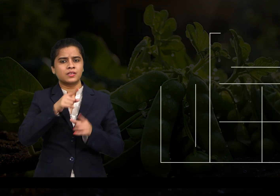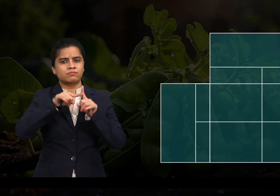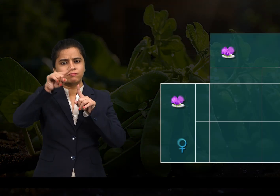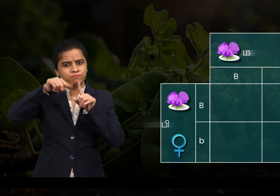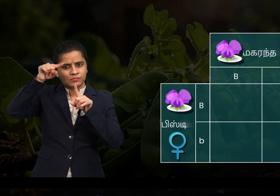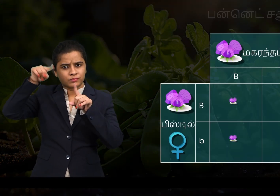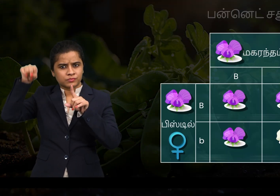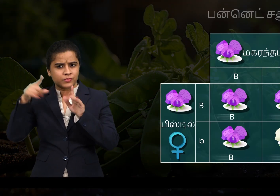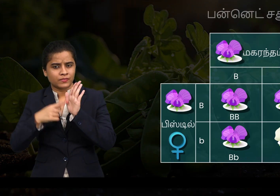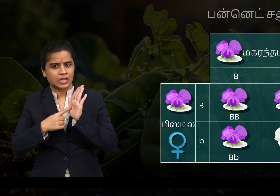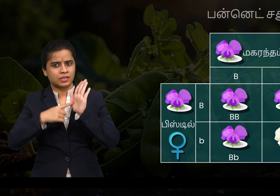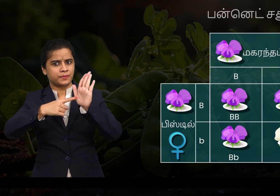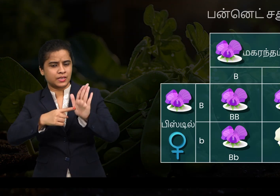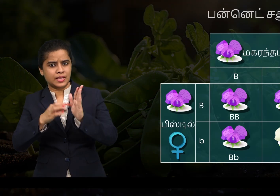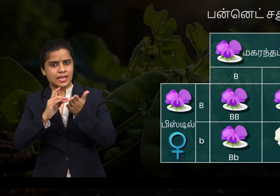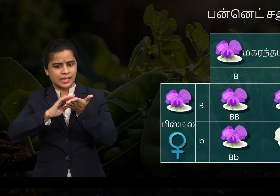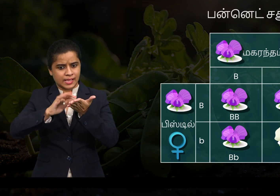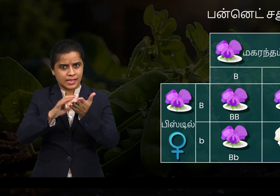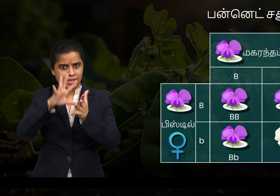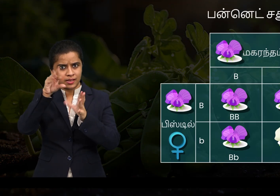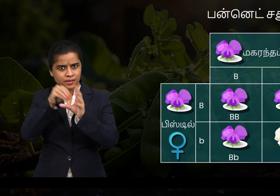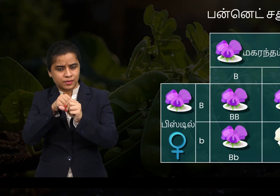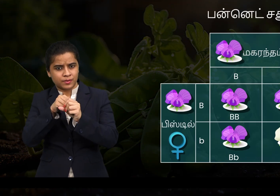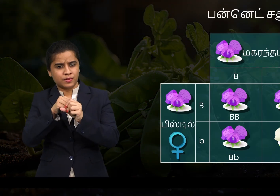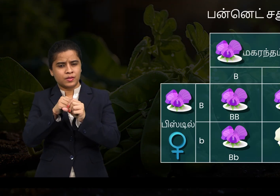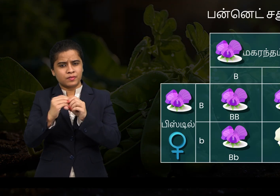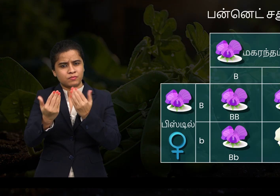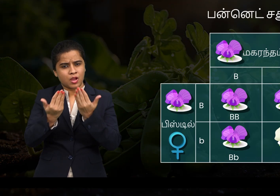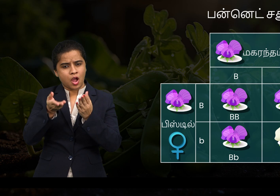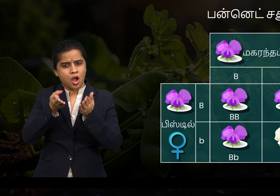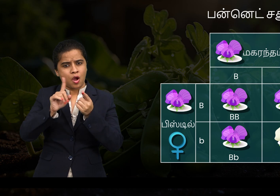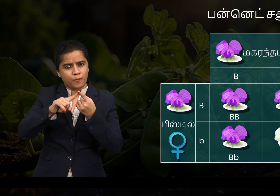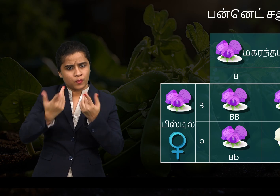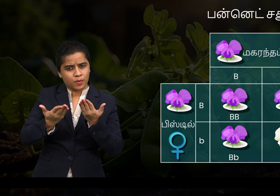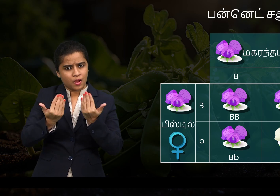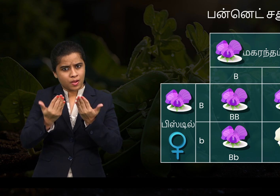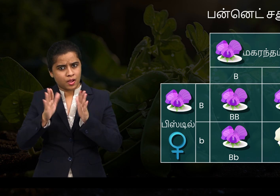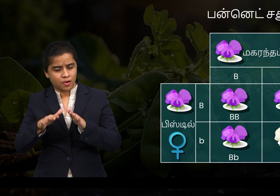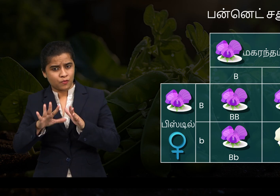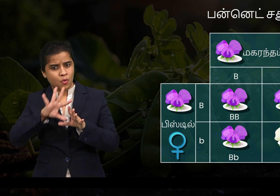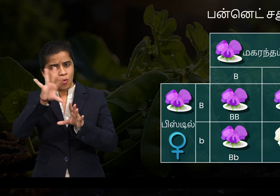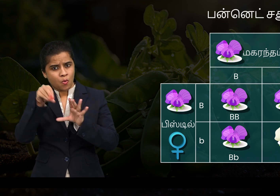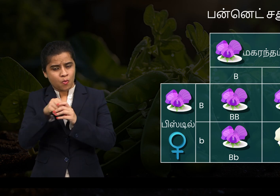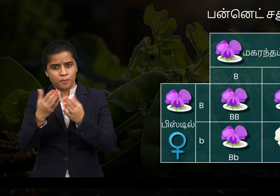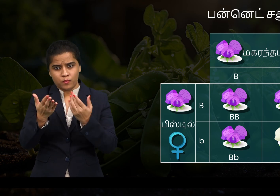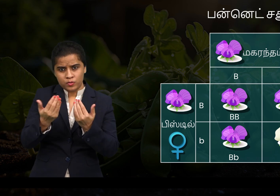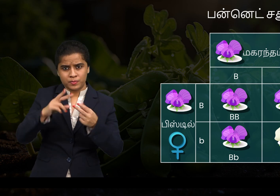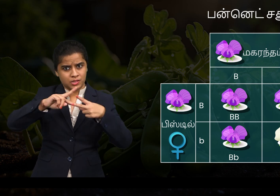இது ஒரு மரபணு குறுக்கு வழியில் சந்ததியர்களின் சாத்தியமான அனைத்து மரபணு அமைப்புகளின்